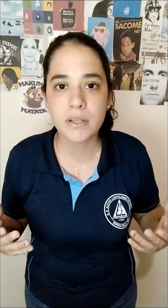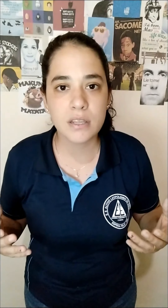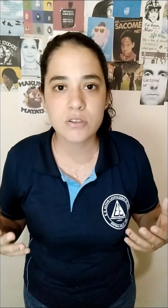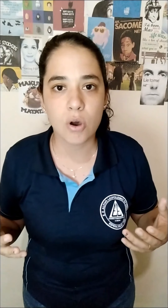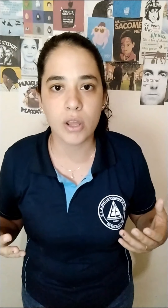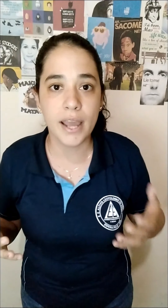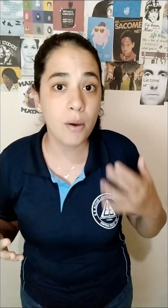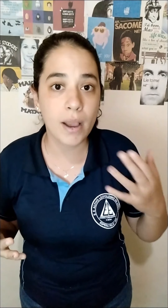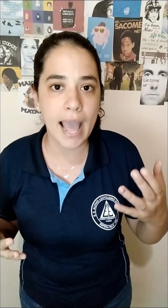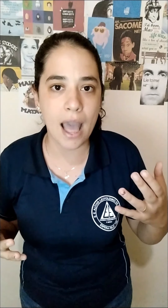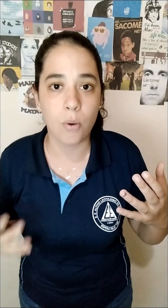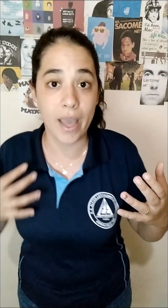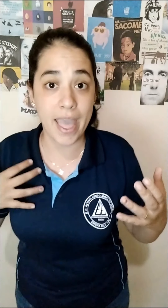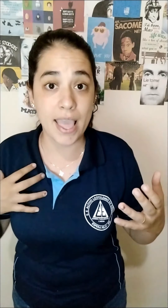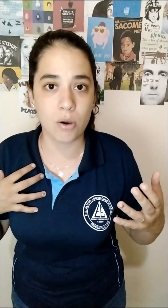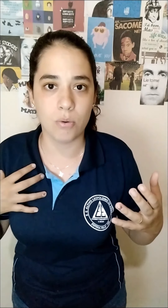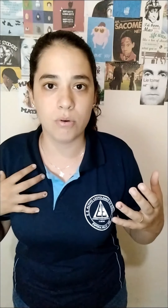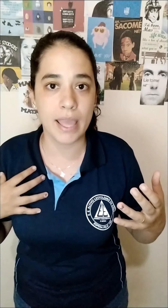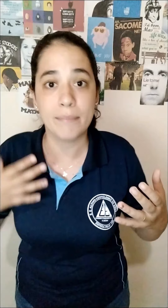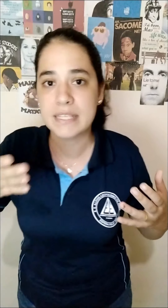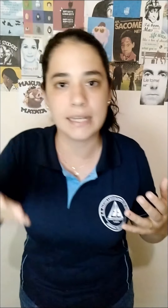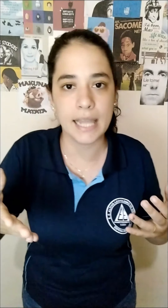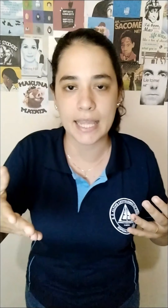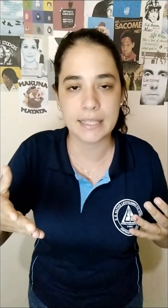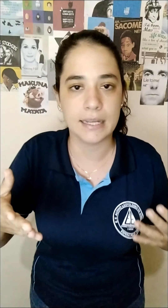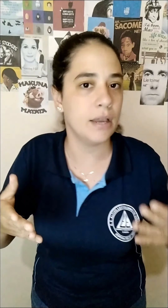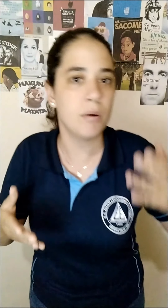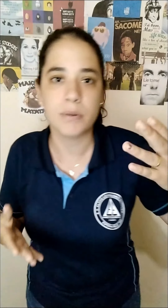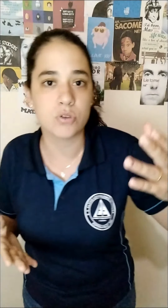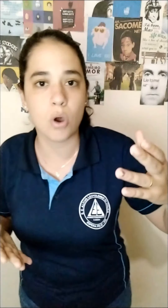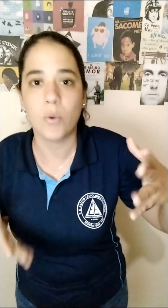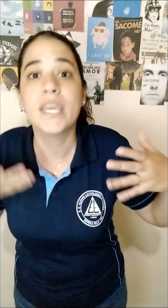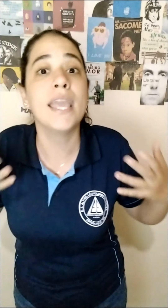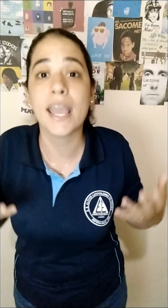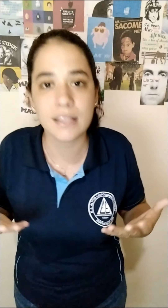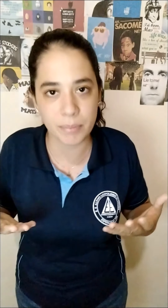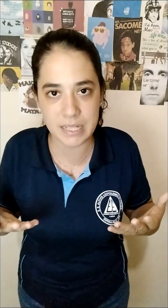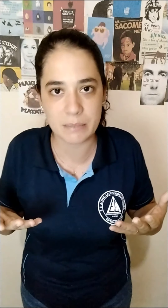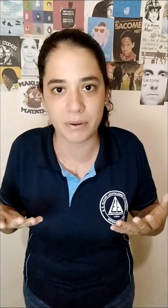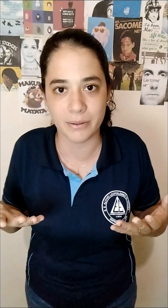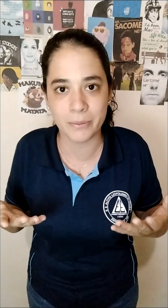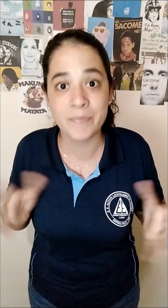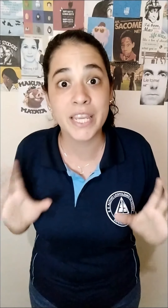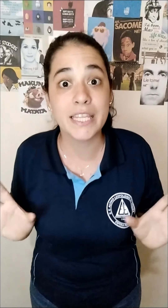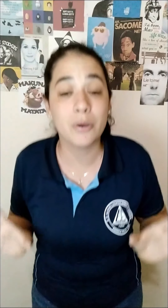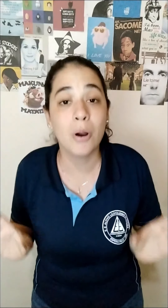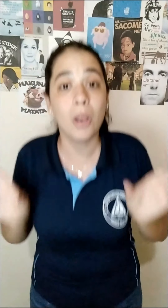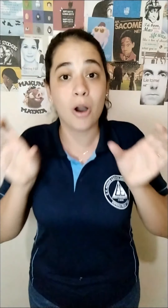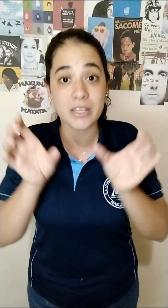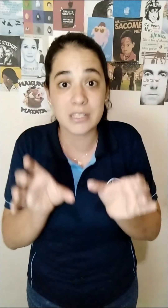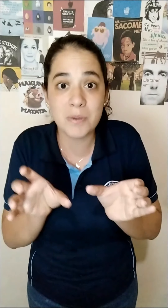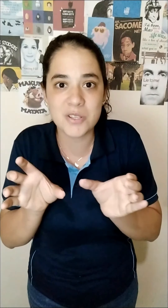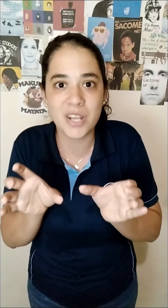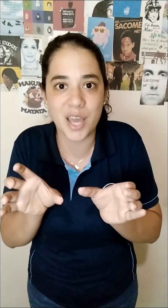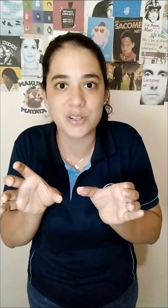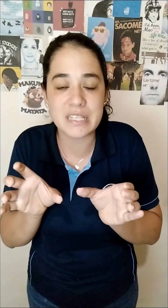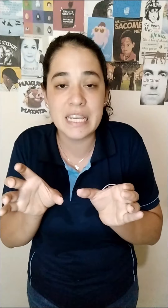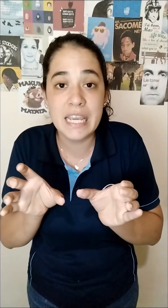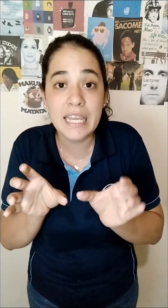da história? É um carro? É eu? É a bicicleta? É uma pessoa? Quem é que está participando? Então eu coloco esses personagens. E